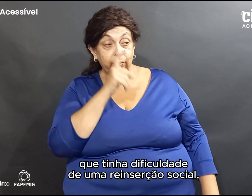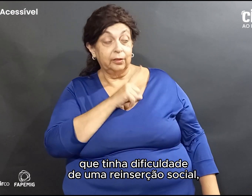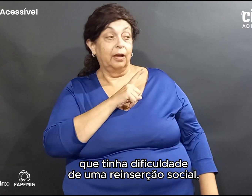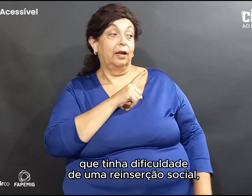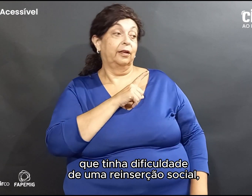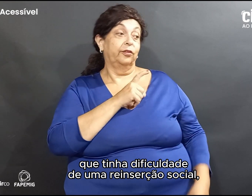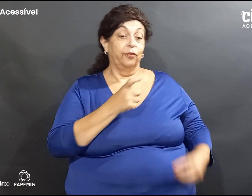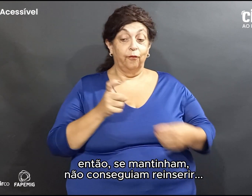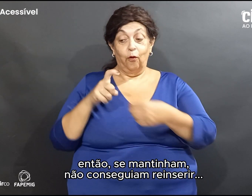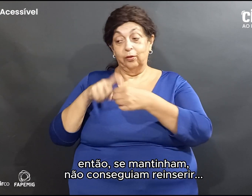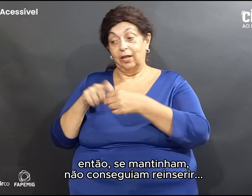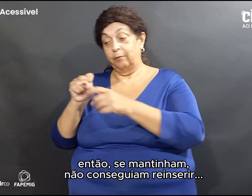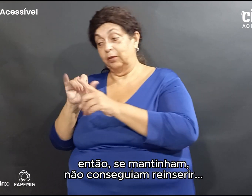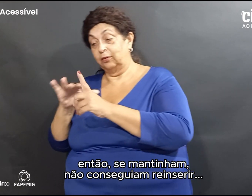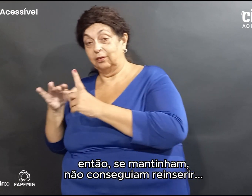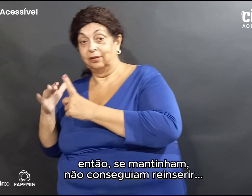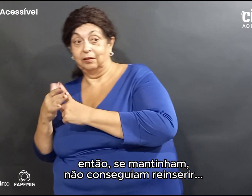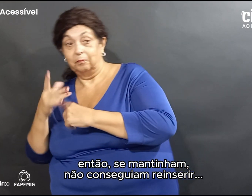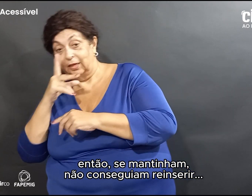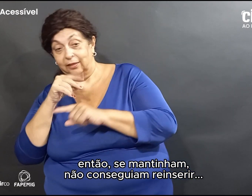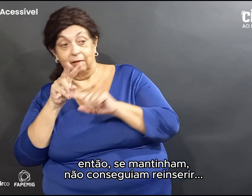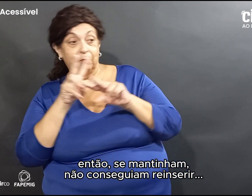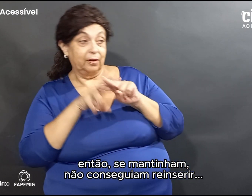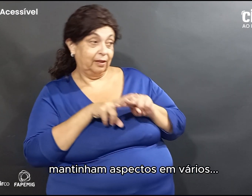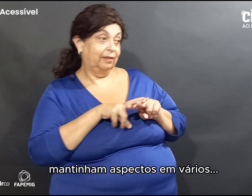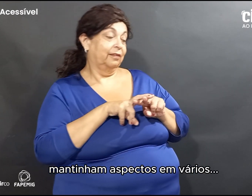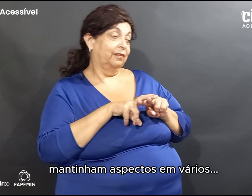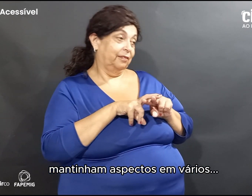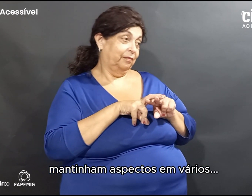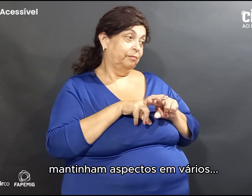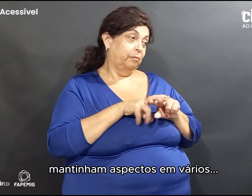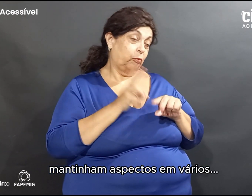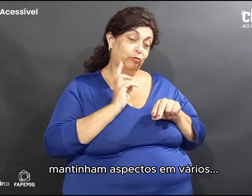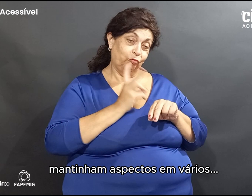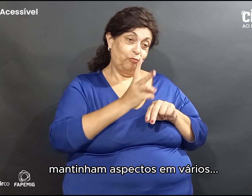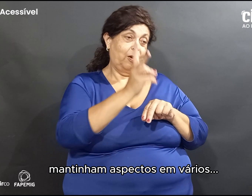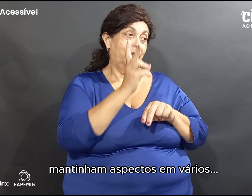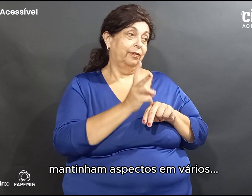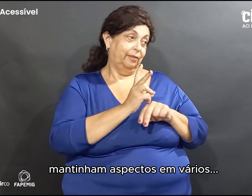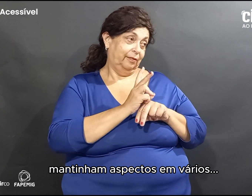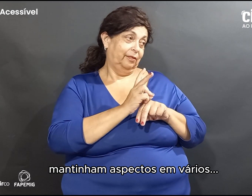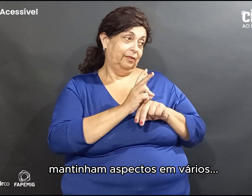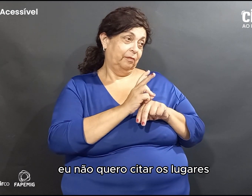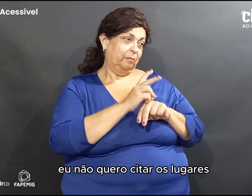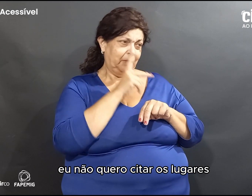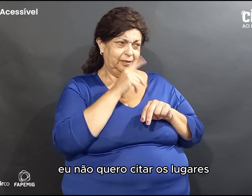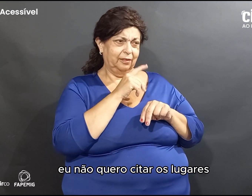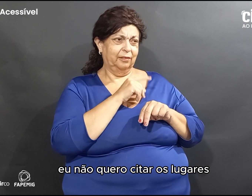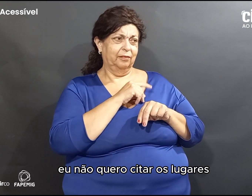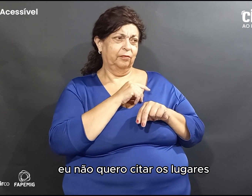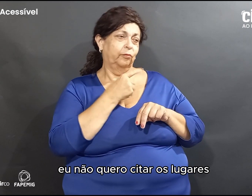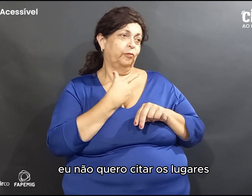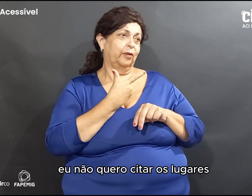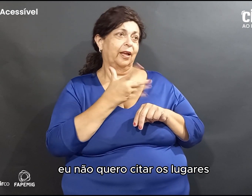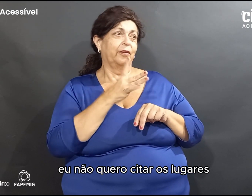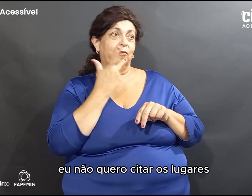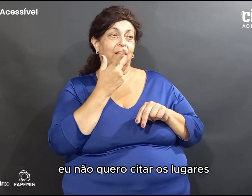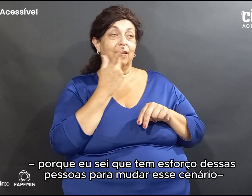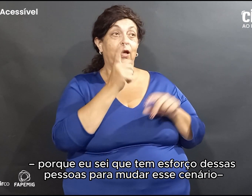reinserção social, então se mantinham, não conseguiam reinserir, mantinham aspectos, né, eu não quero citar os lugares, porque eu sei que